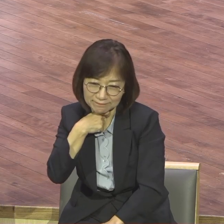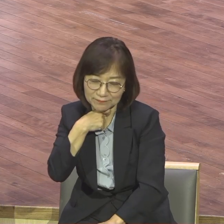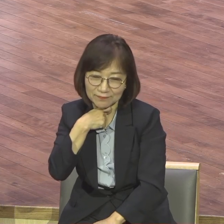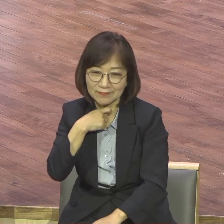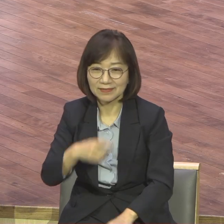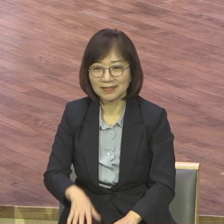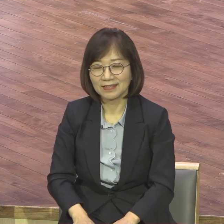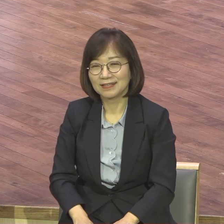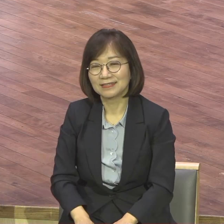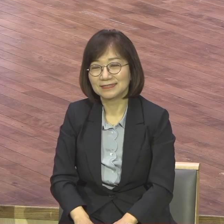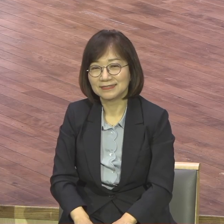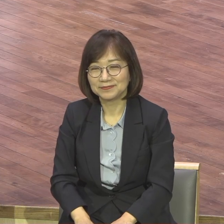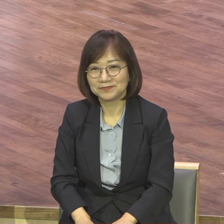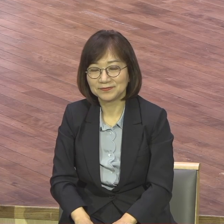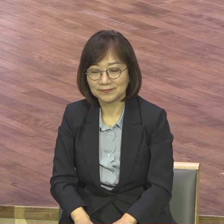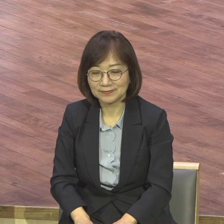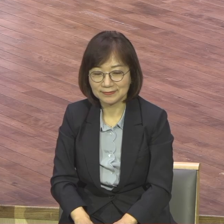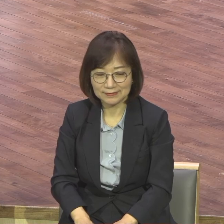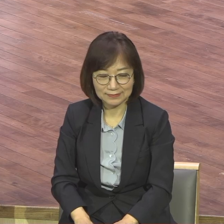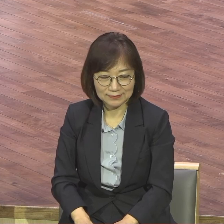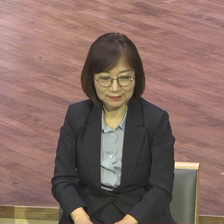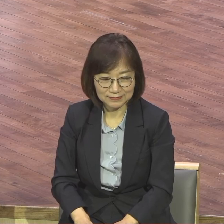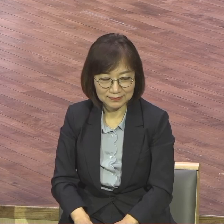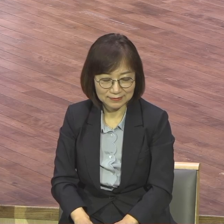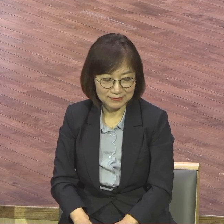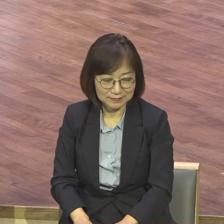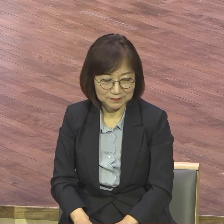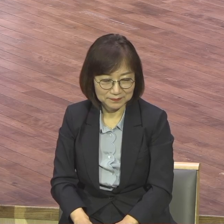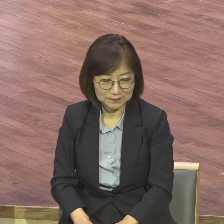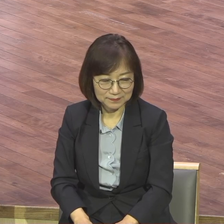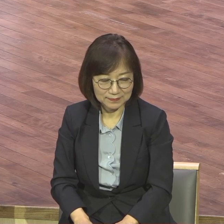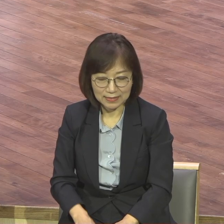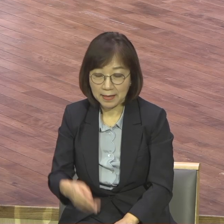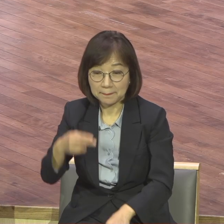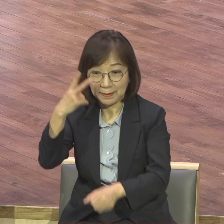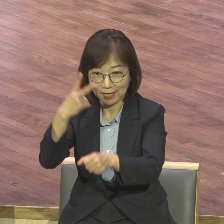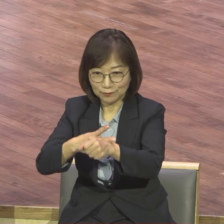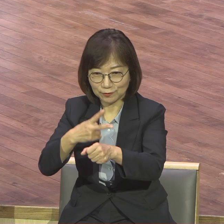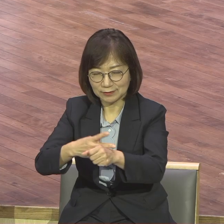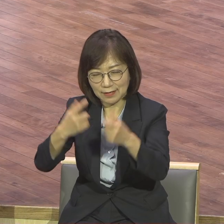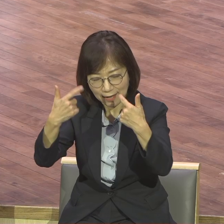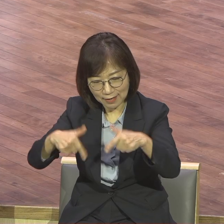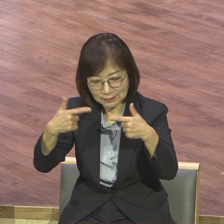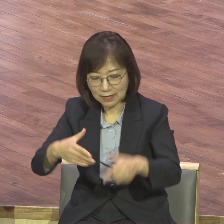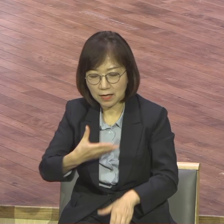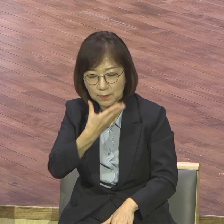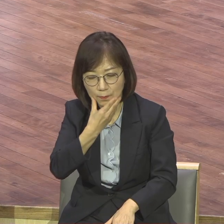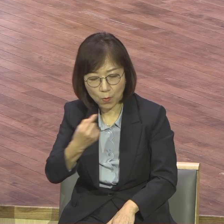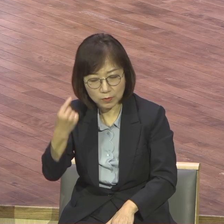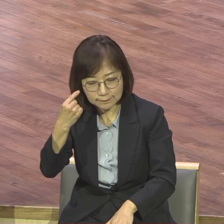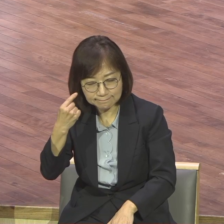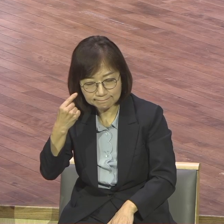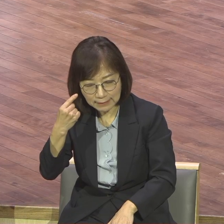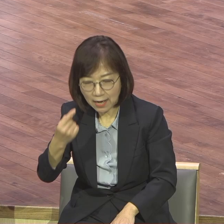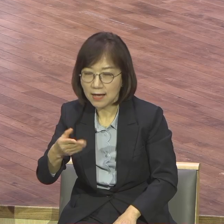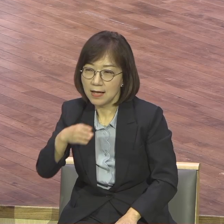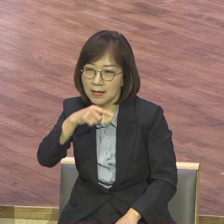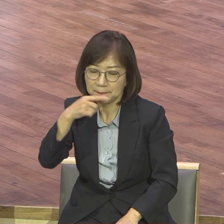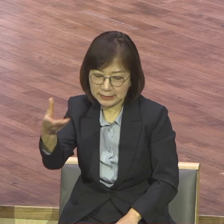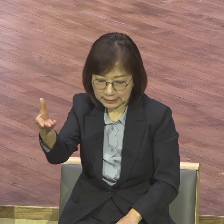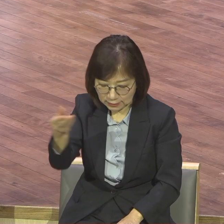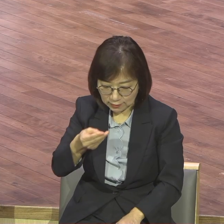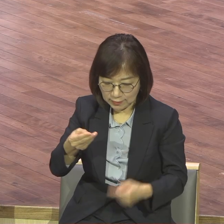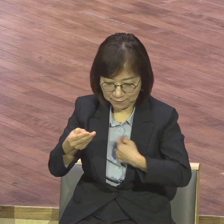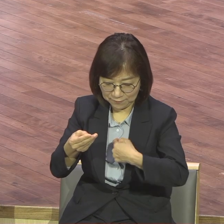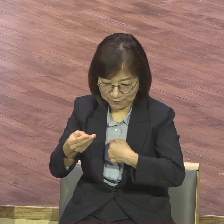누구보다도 복음에 대해 빚진 자라고 하는 이 의식을 가지고 있던 사도 바울이 이 복음을 전하는